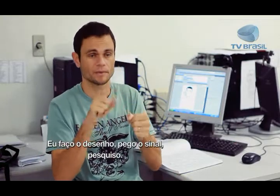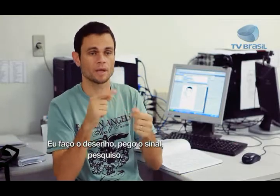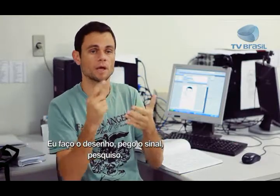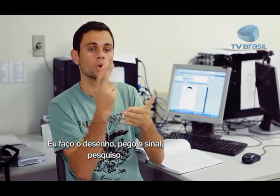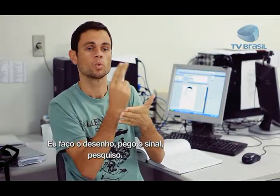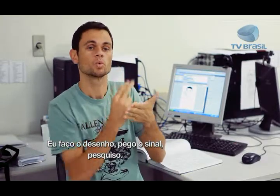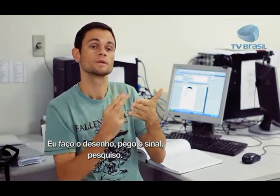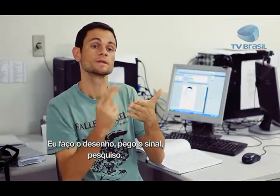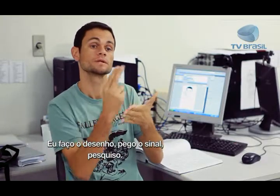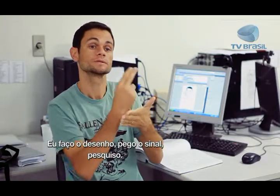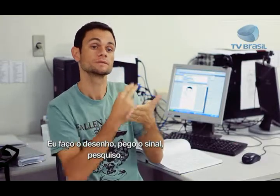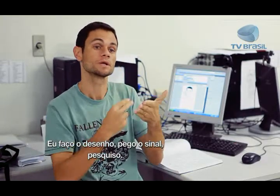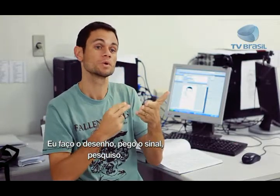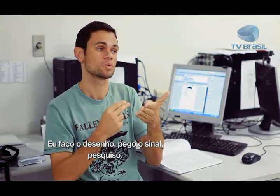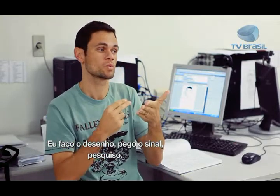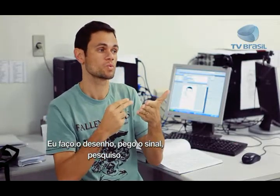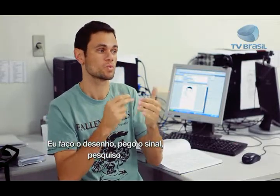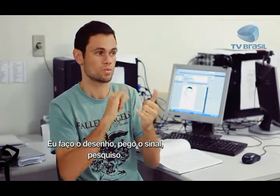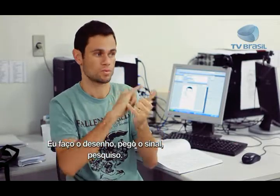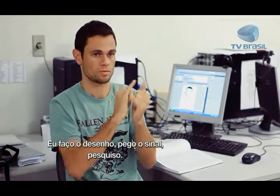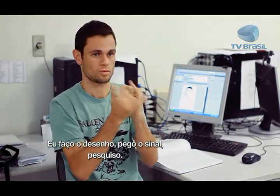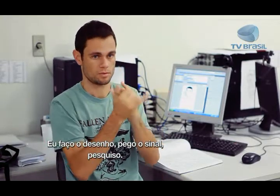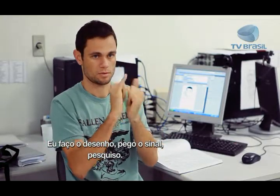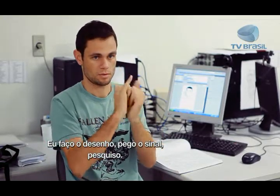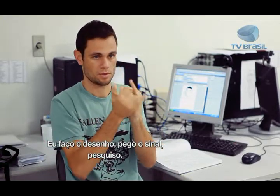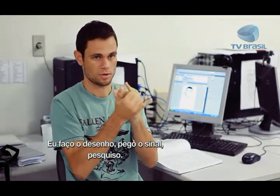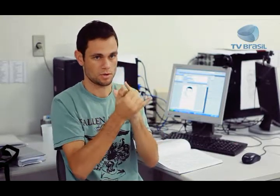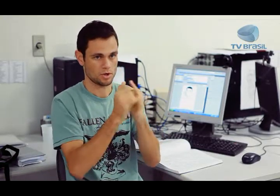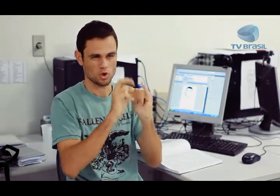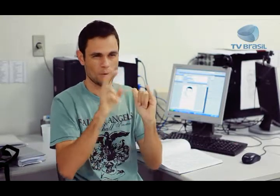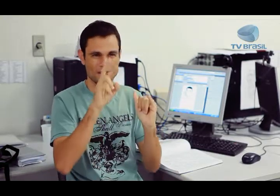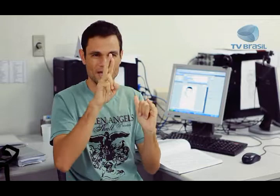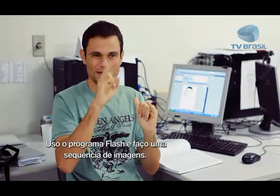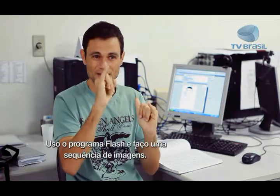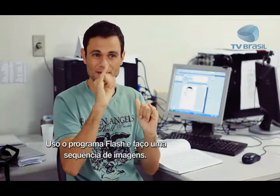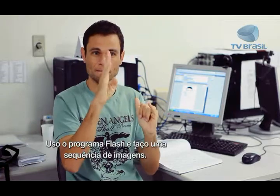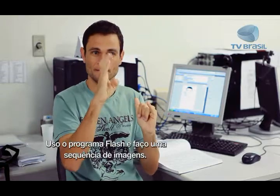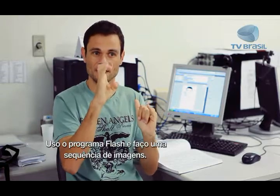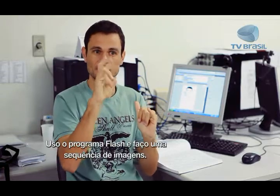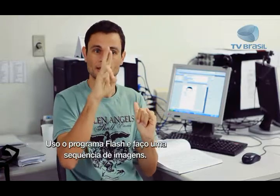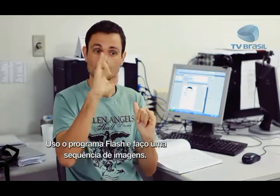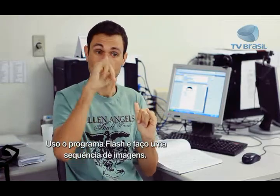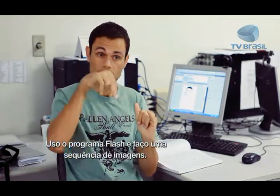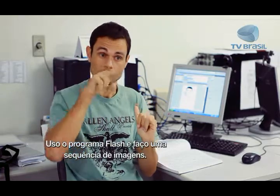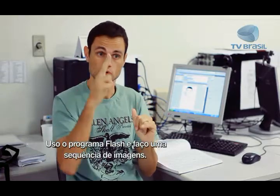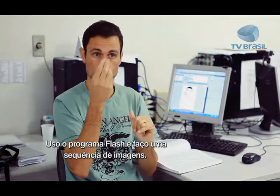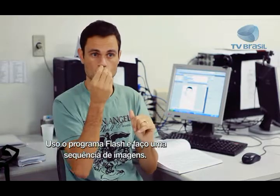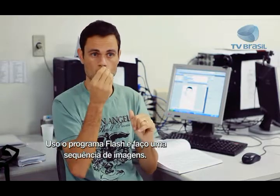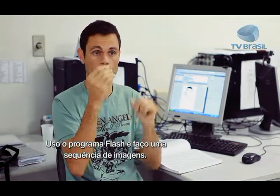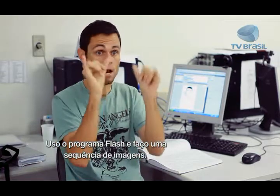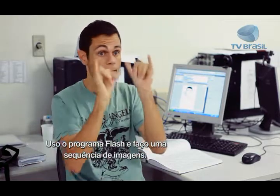Eu faço desenho, pego o sinal, pesquiso, uso um programa Flash e faço a sequência de